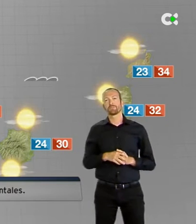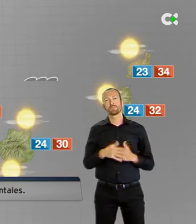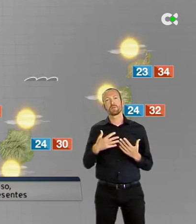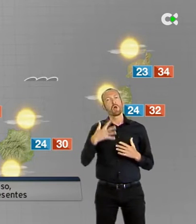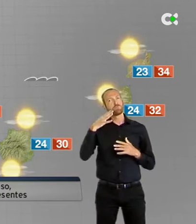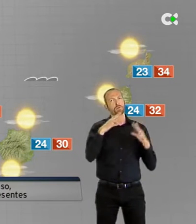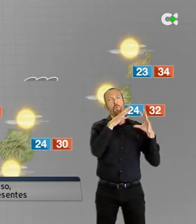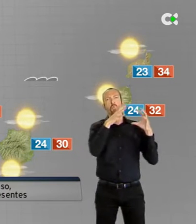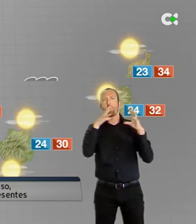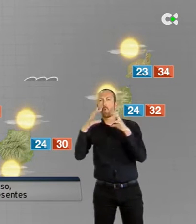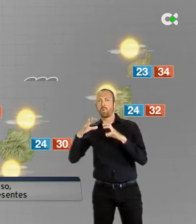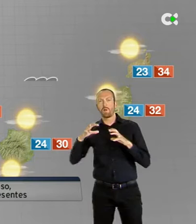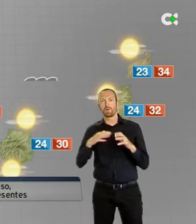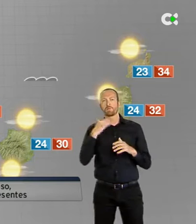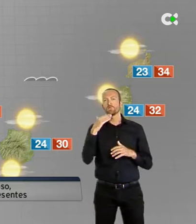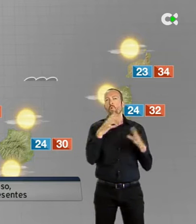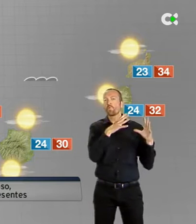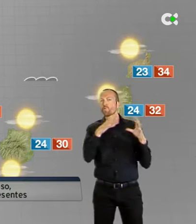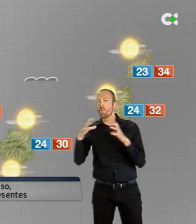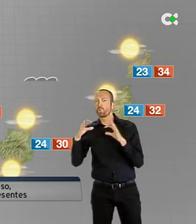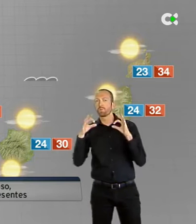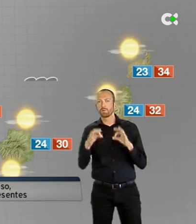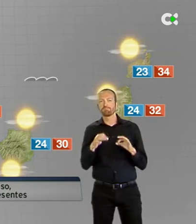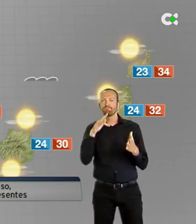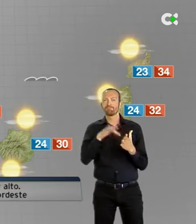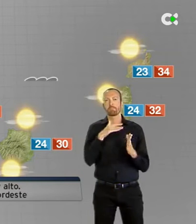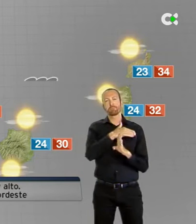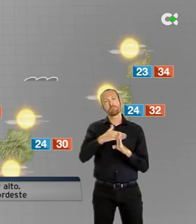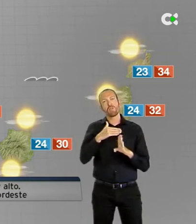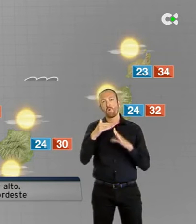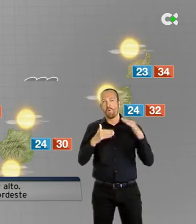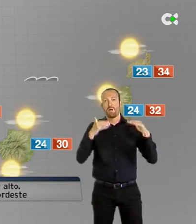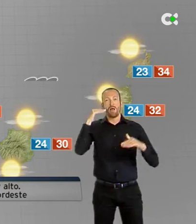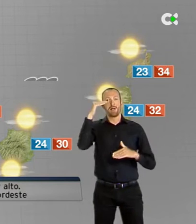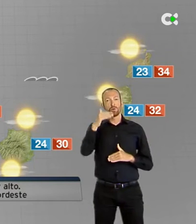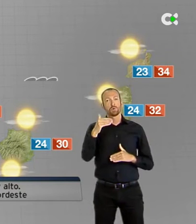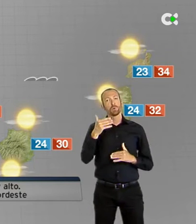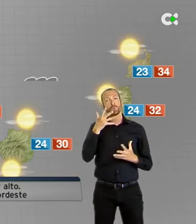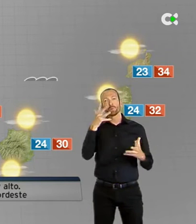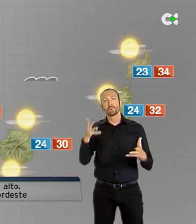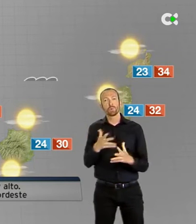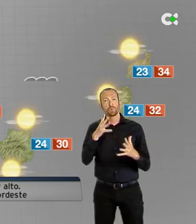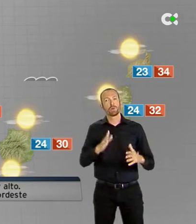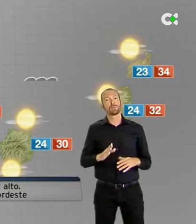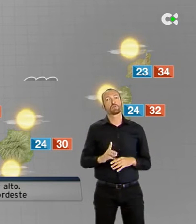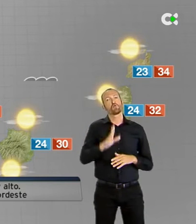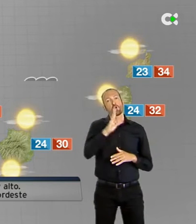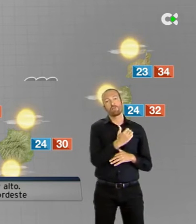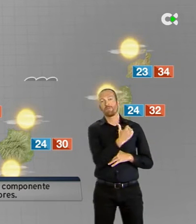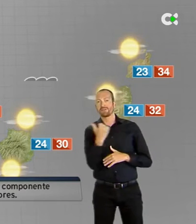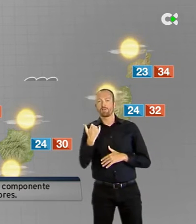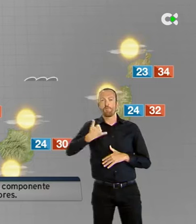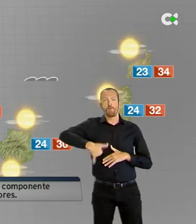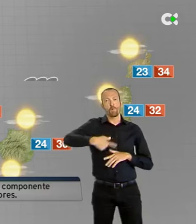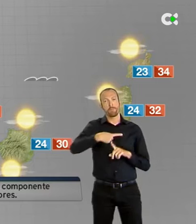El cielo estará nuboso y casi todas las nubes presentes serán de tipo medio y alto. El viento soplará del nordeste flojo